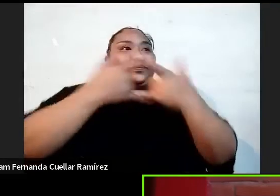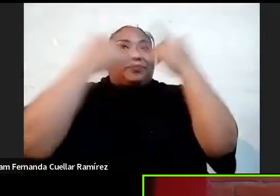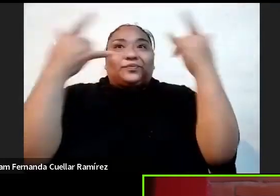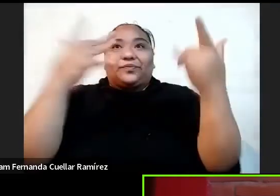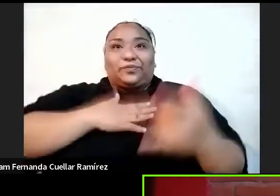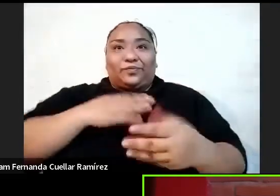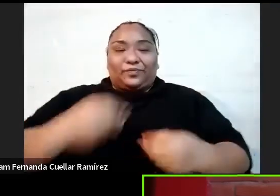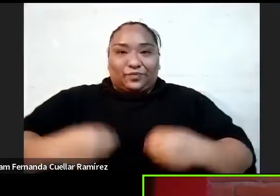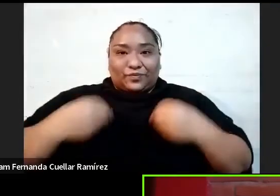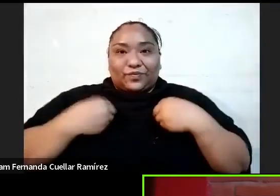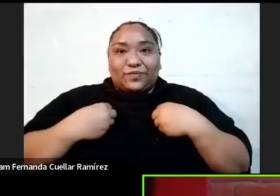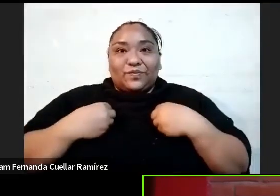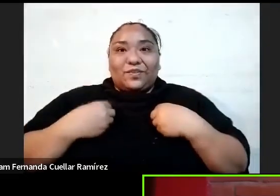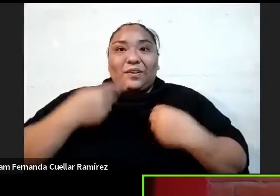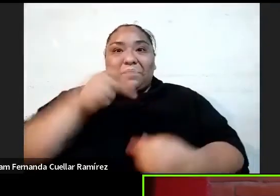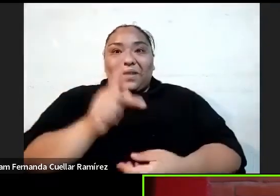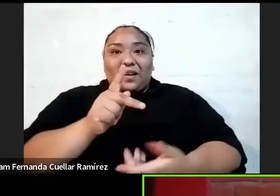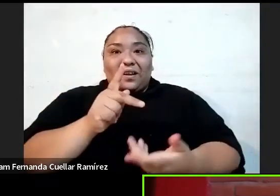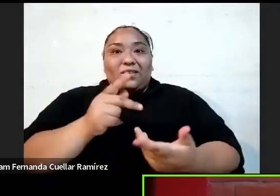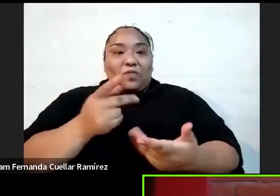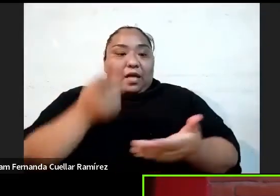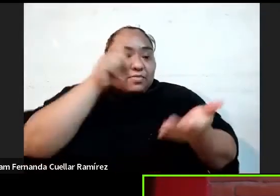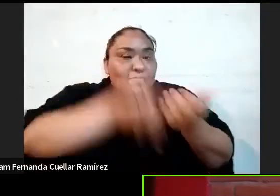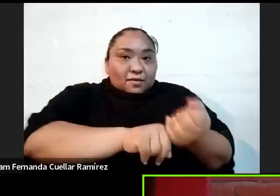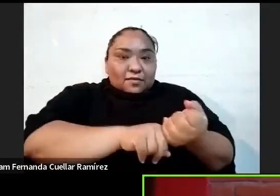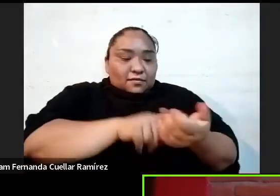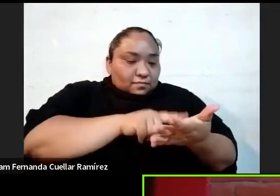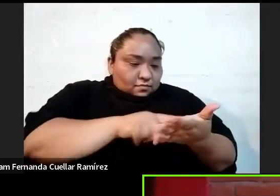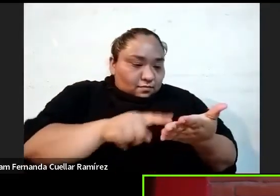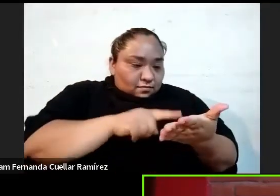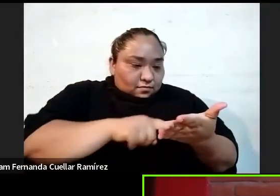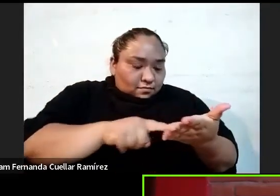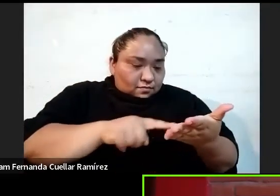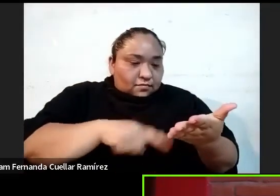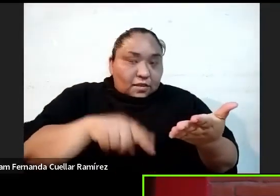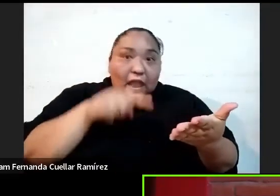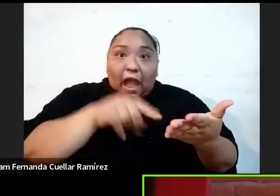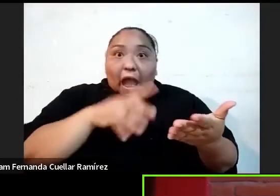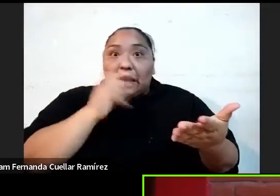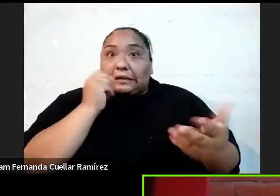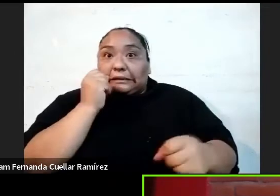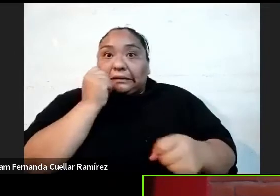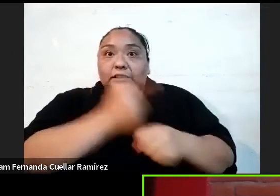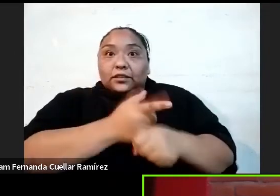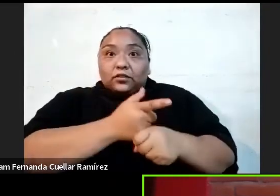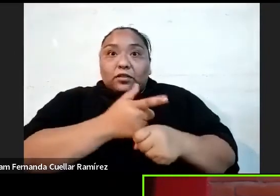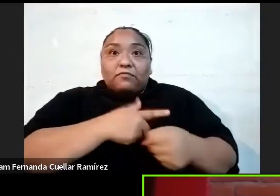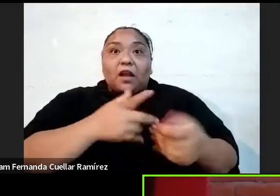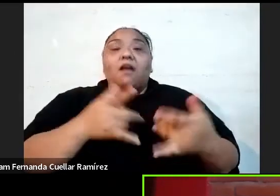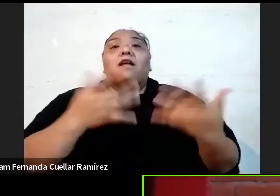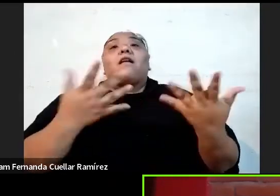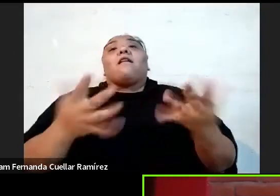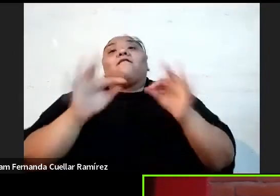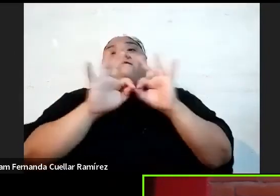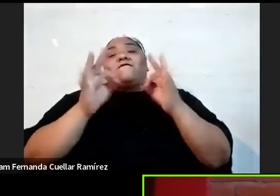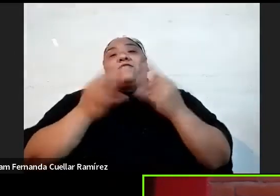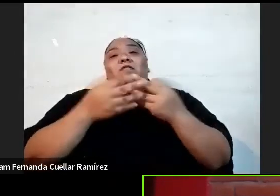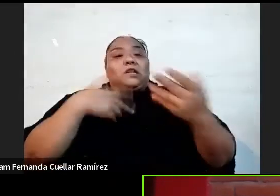se encuentran diferentes figuras retóricas que lo enaltecen. Y ese es como un poco